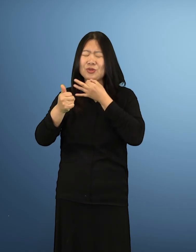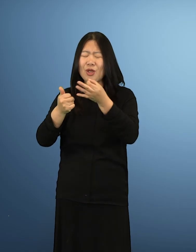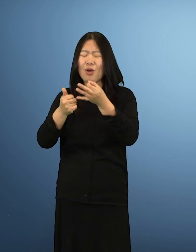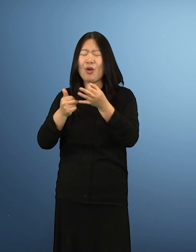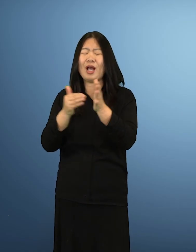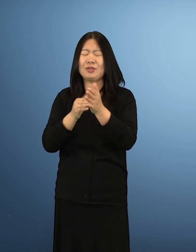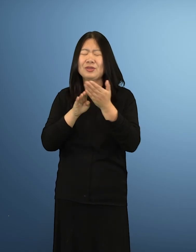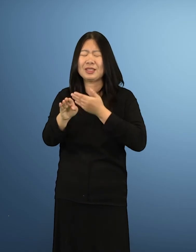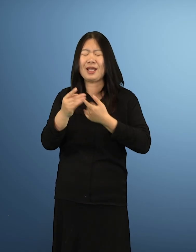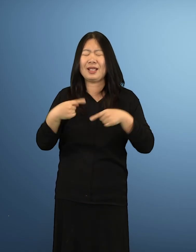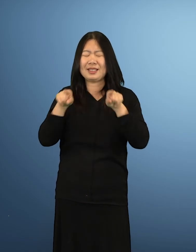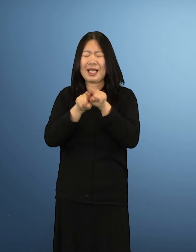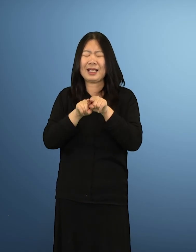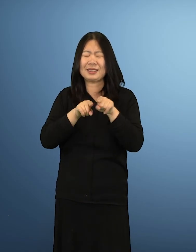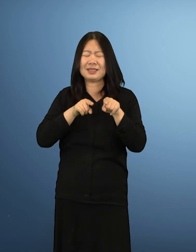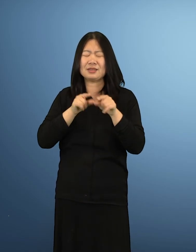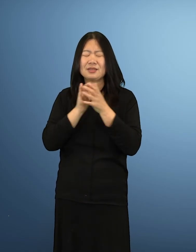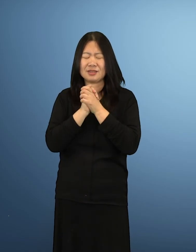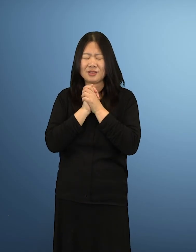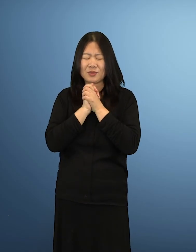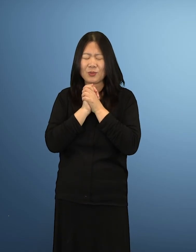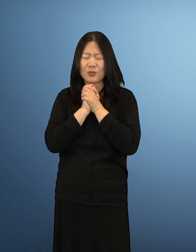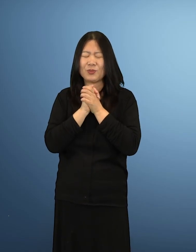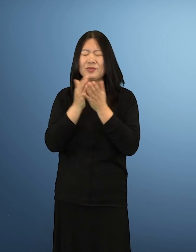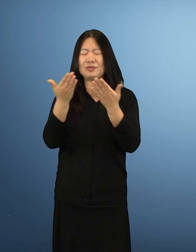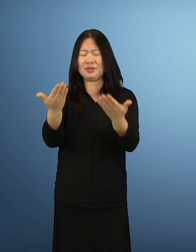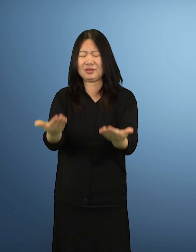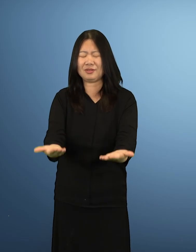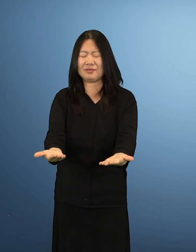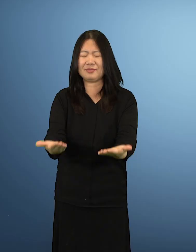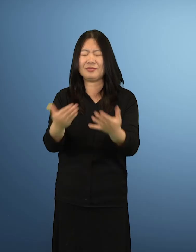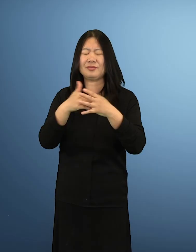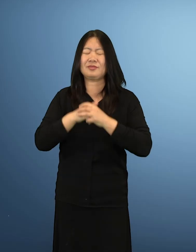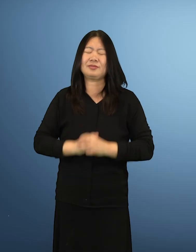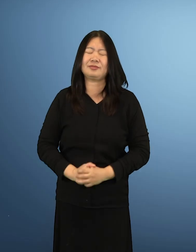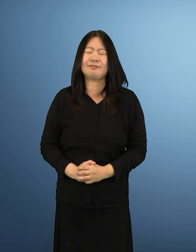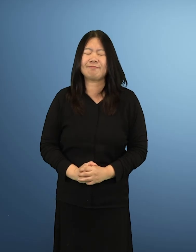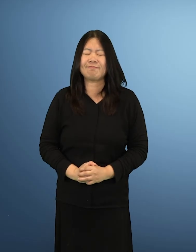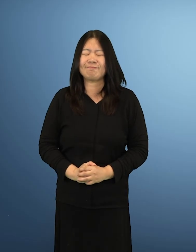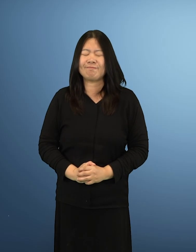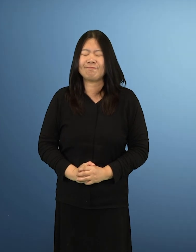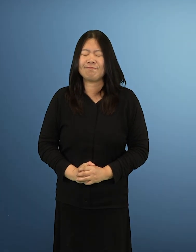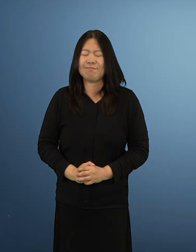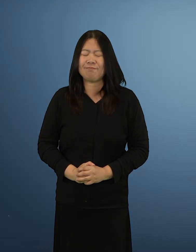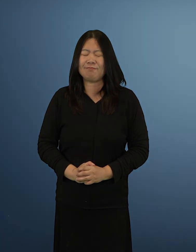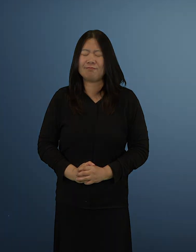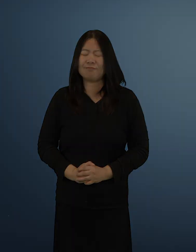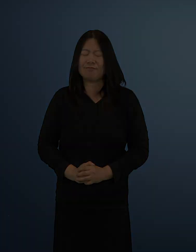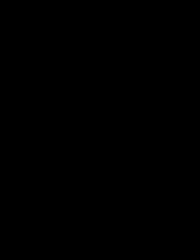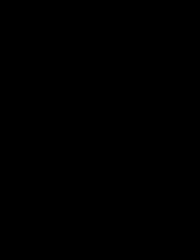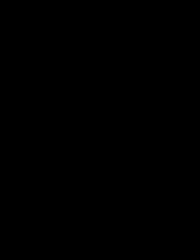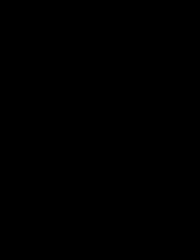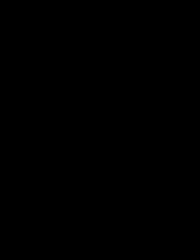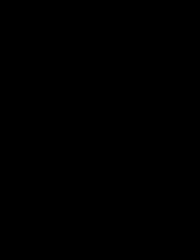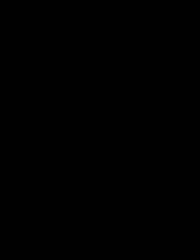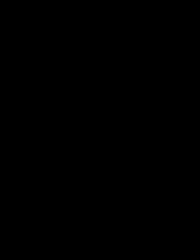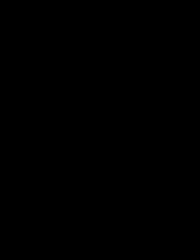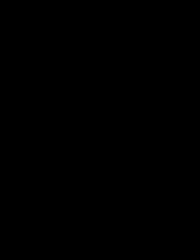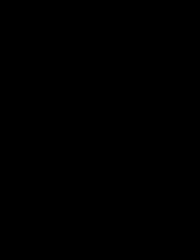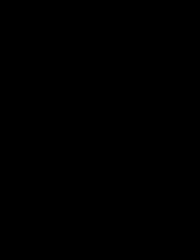다음에 통성으로 기도합니다. 주여. 하나님 아버지 감사합니다.